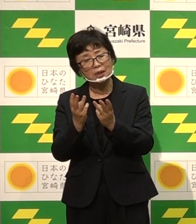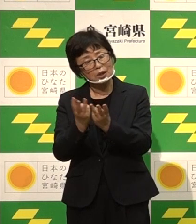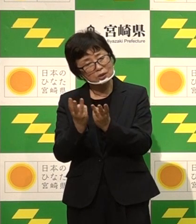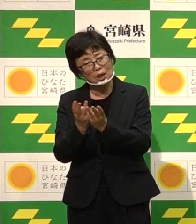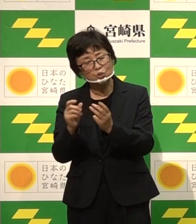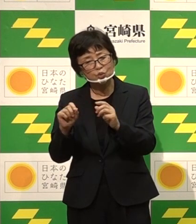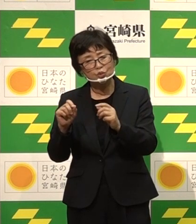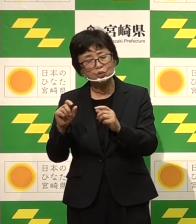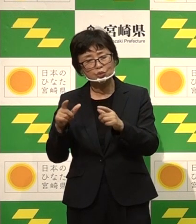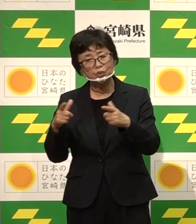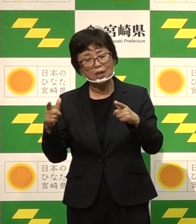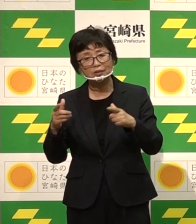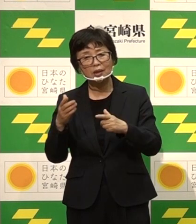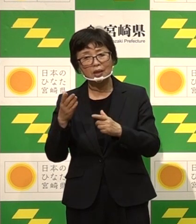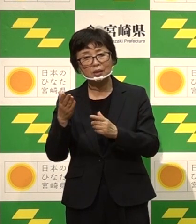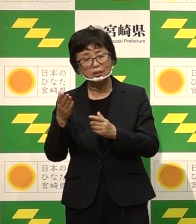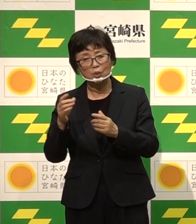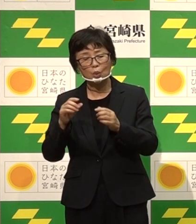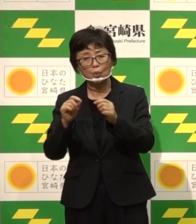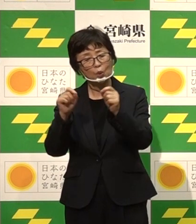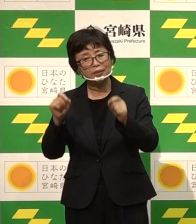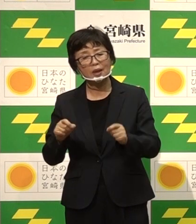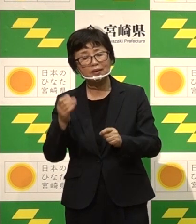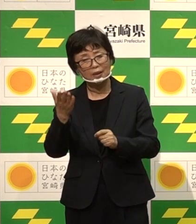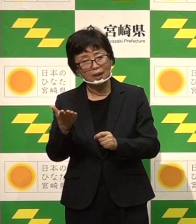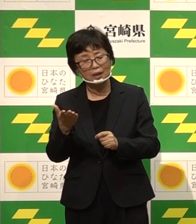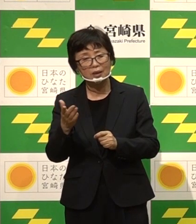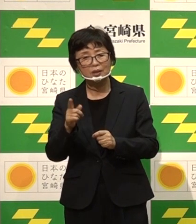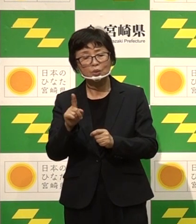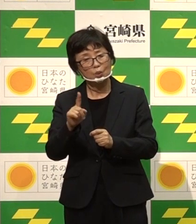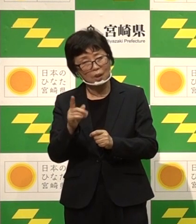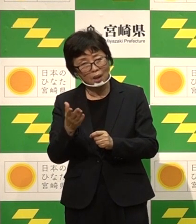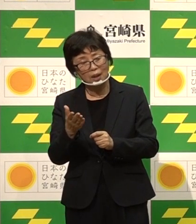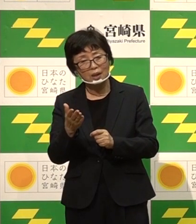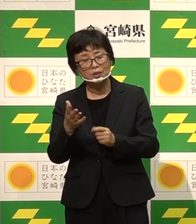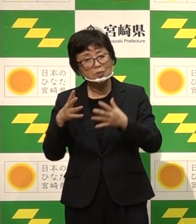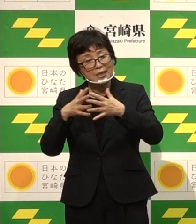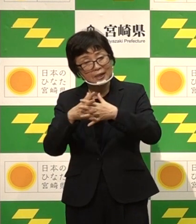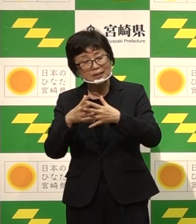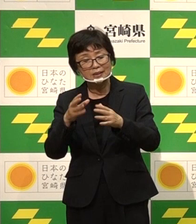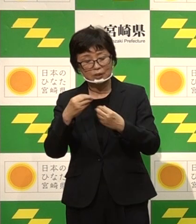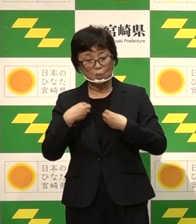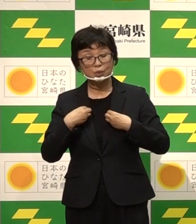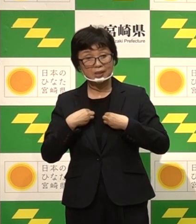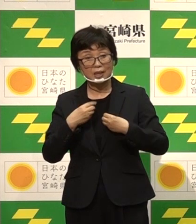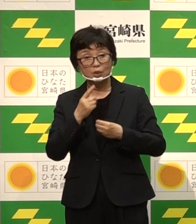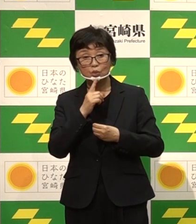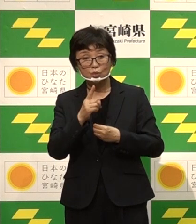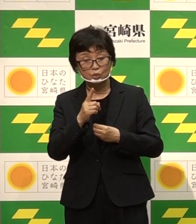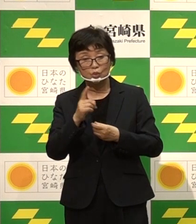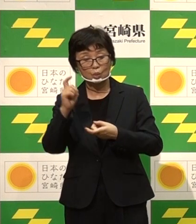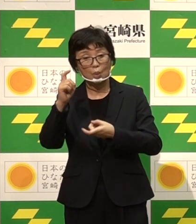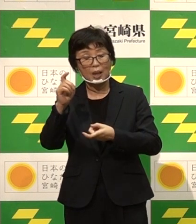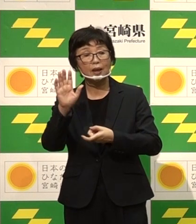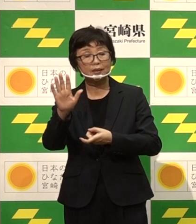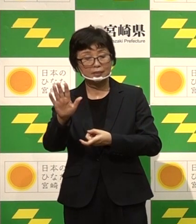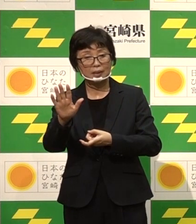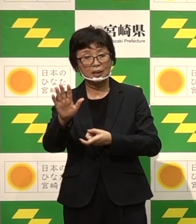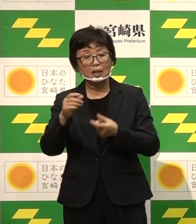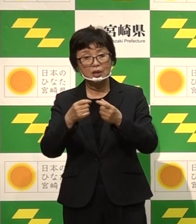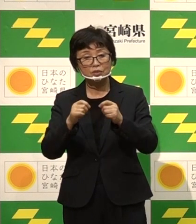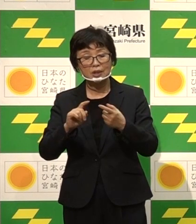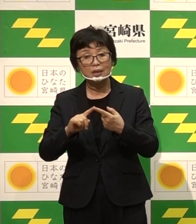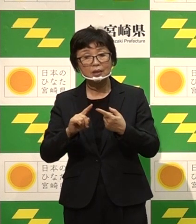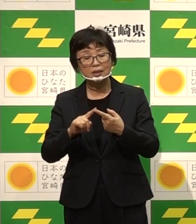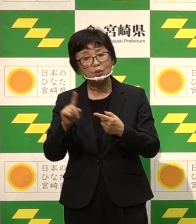け多いんですねという状況もあるのかなと思いまして、で先ほど見出し要請の話、ございましたけど、具体的に